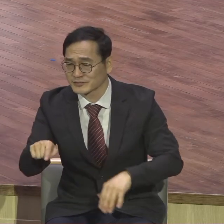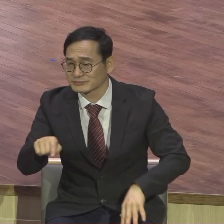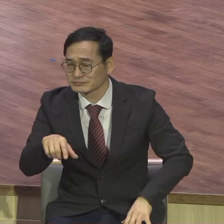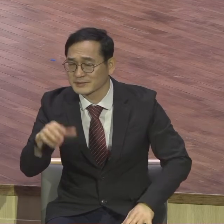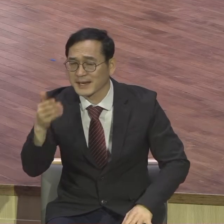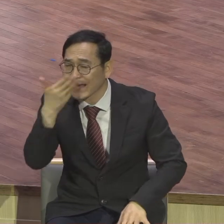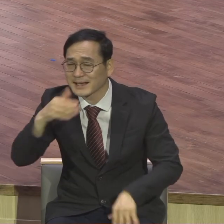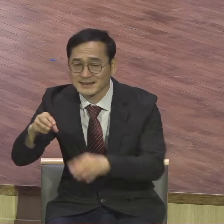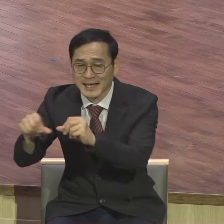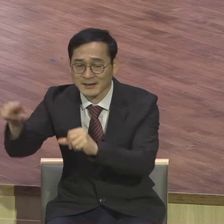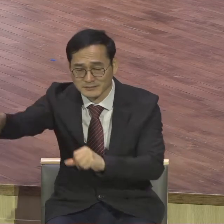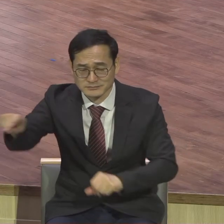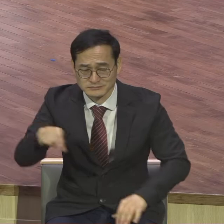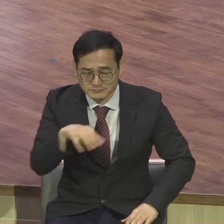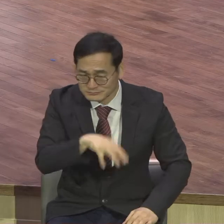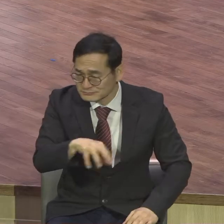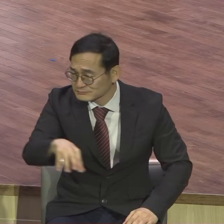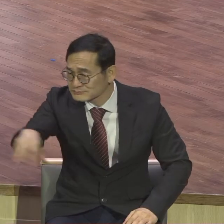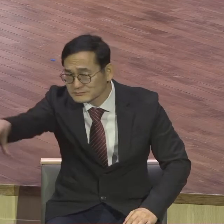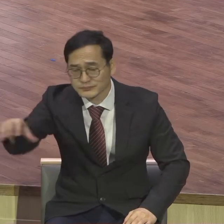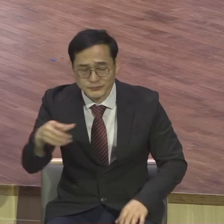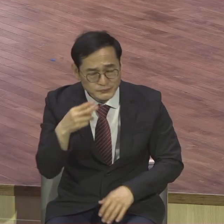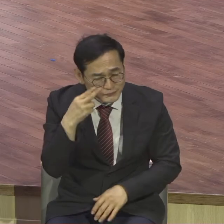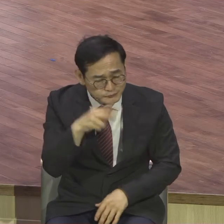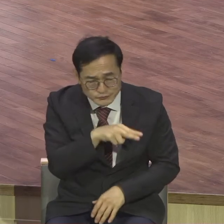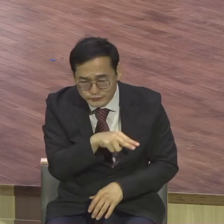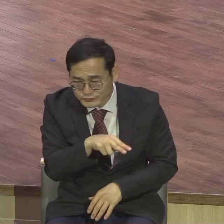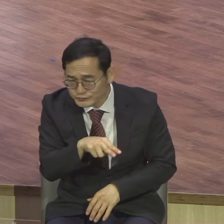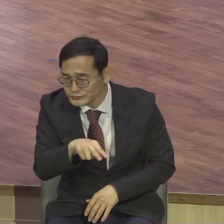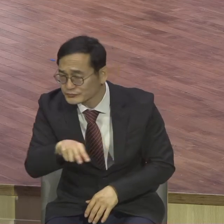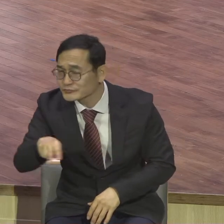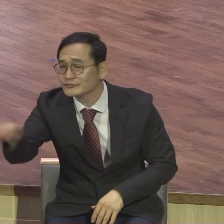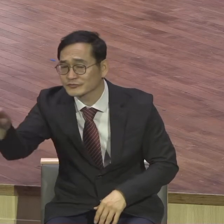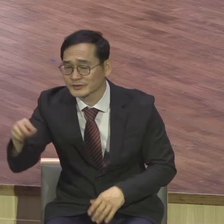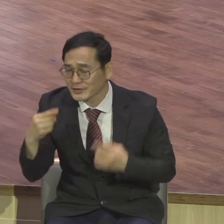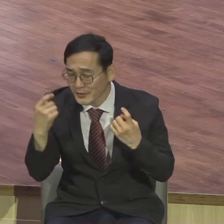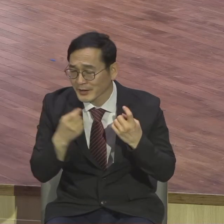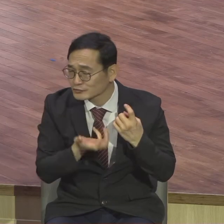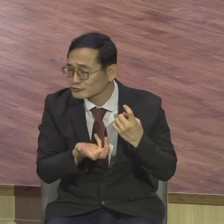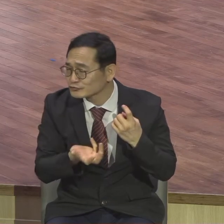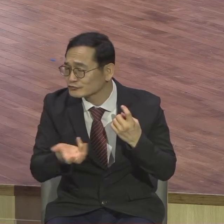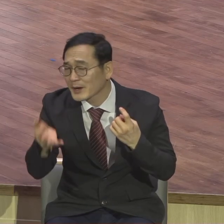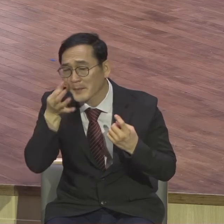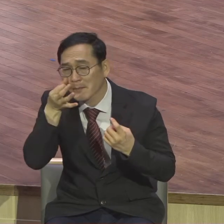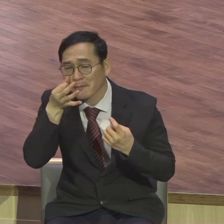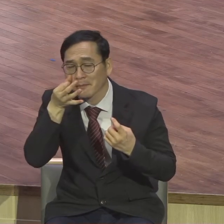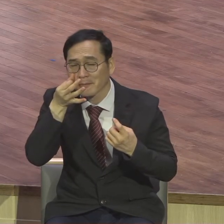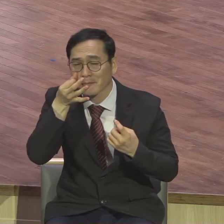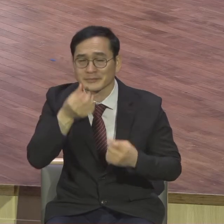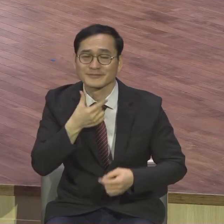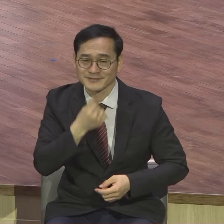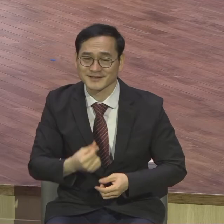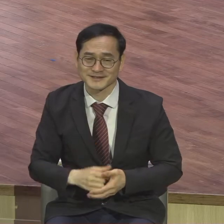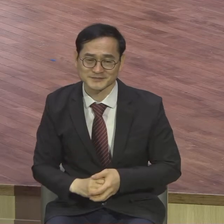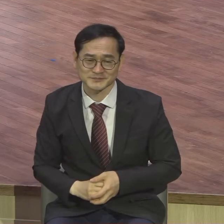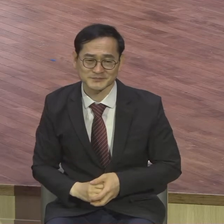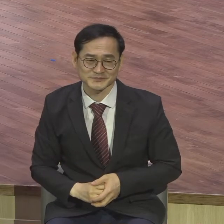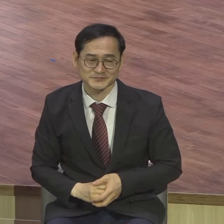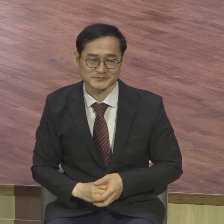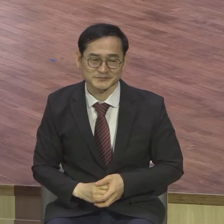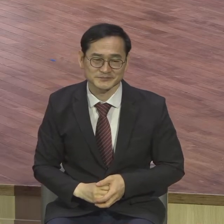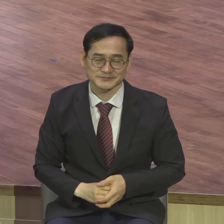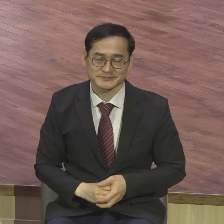저는 그 버스를 타고 쭉 간 적이 있는데 한 30년 전에. 그러니까 그렇게 한 코스